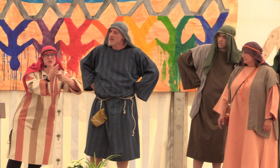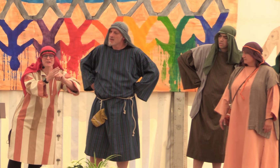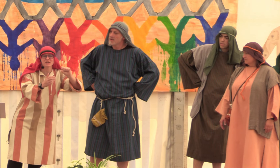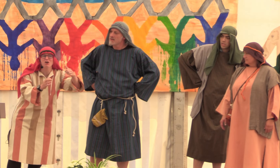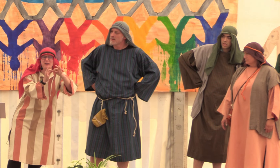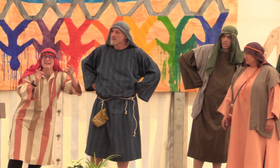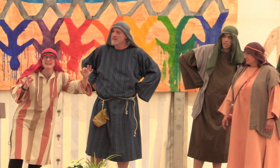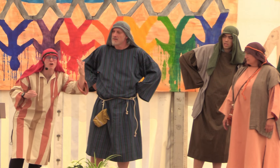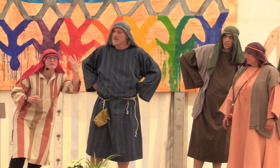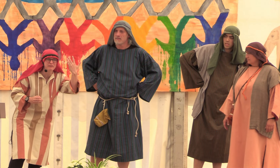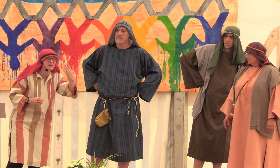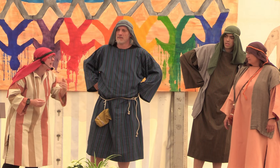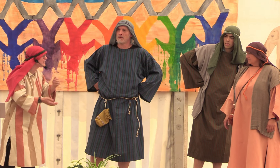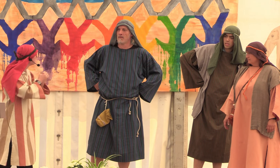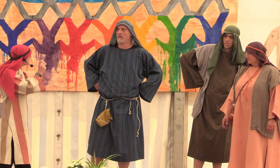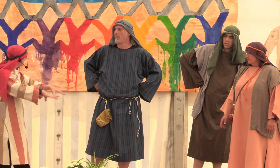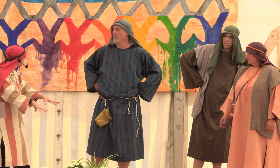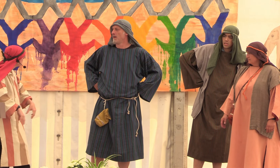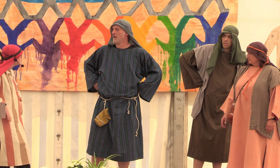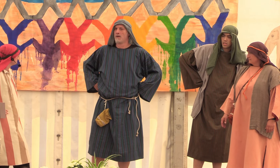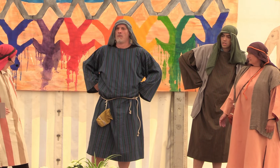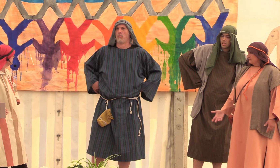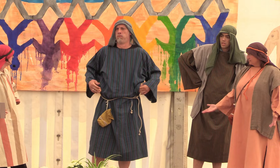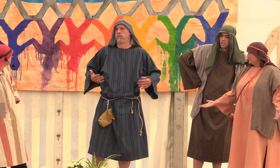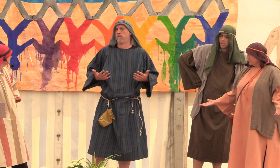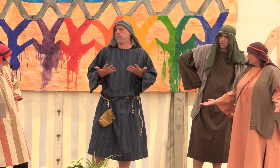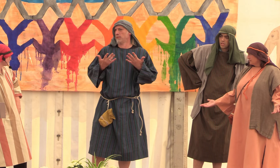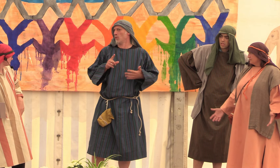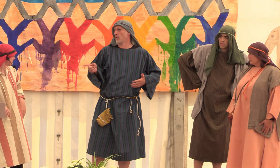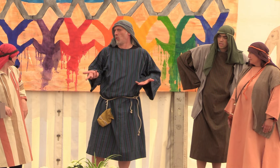viel mit den Schulden zahlen. Noch mal genau? Wie viel hat er dir vergeben?